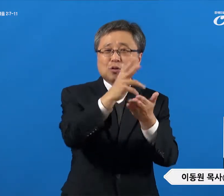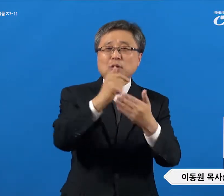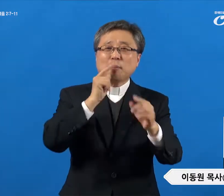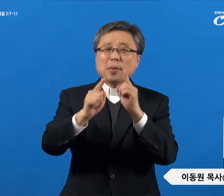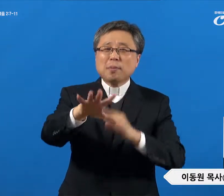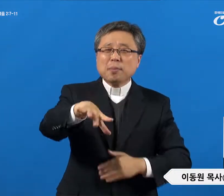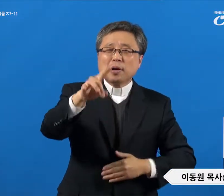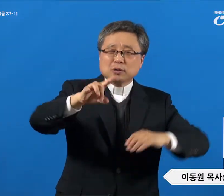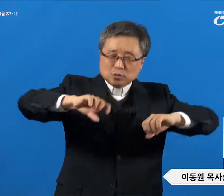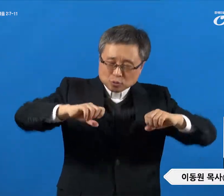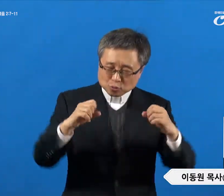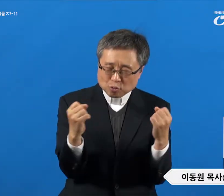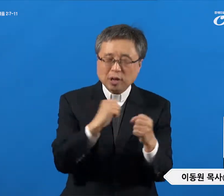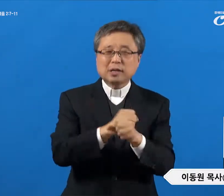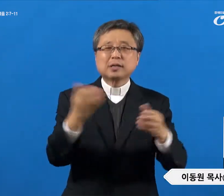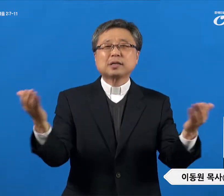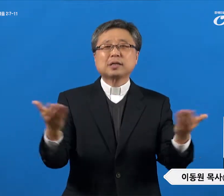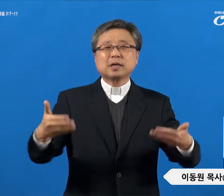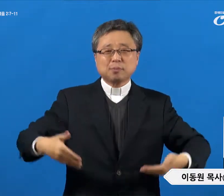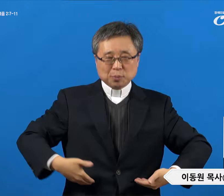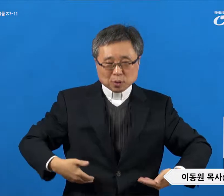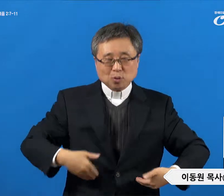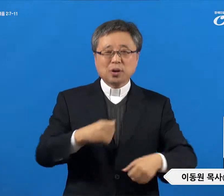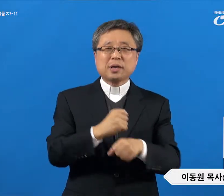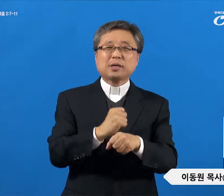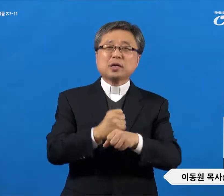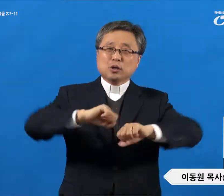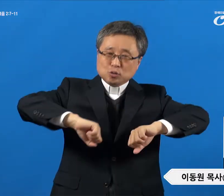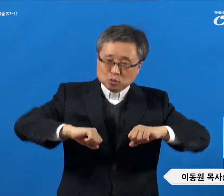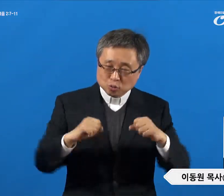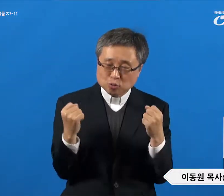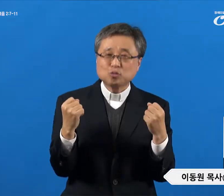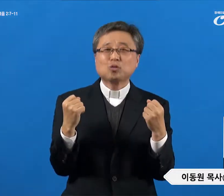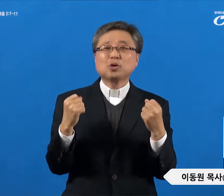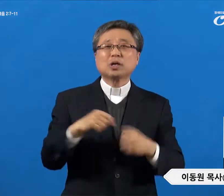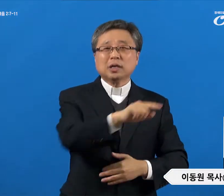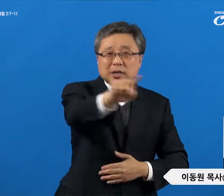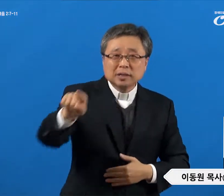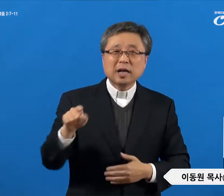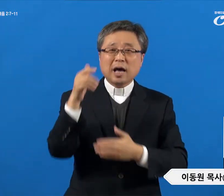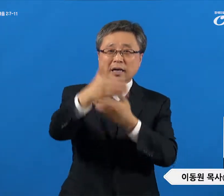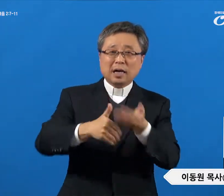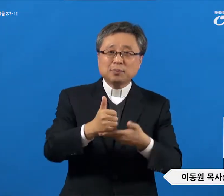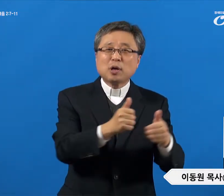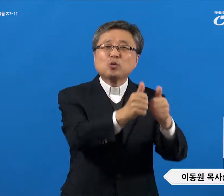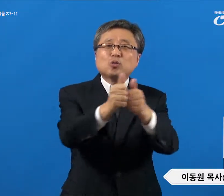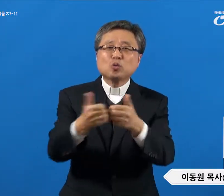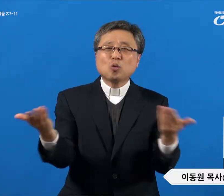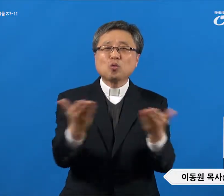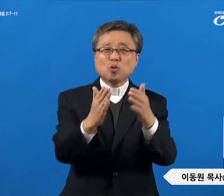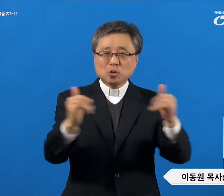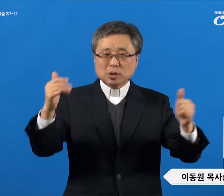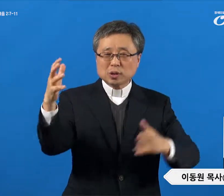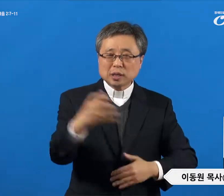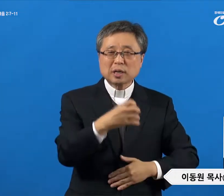먼저 순종하는 일이 필요했던 것입니다. 순종이 그들을 하나님의 동력자로, 예수님의 동력자로 만든